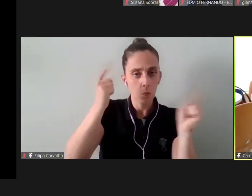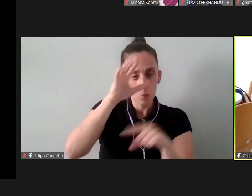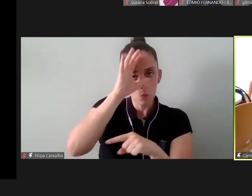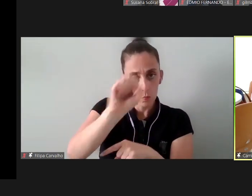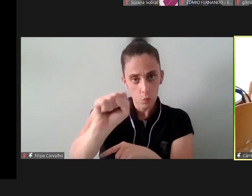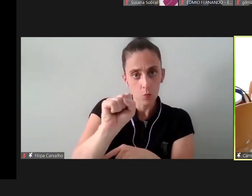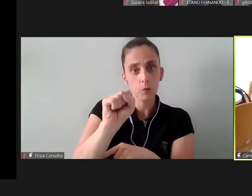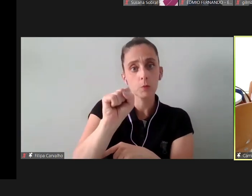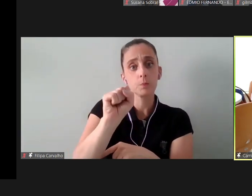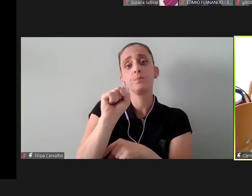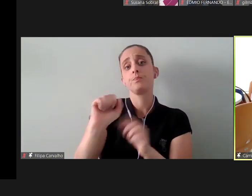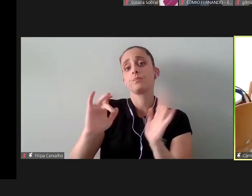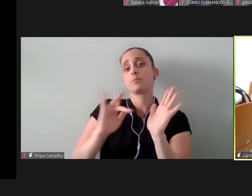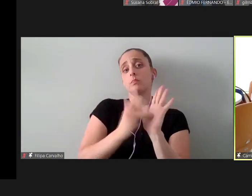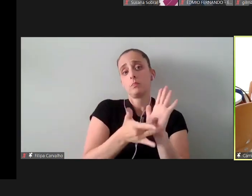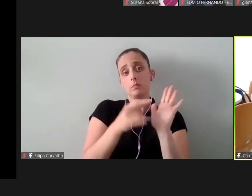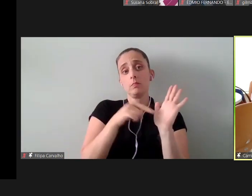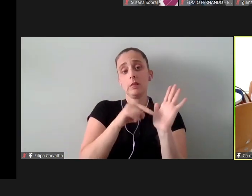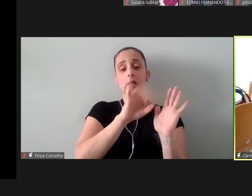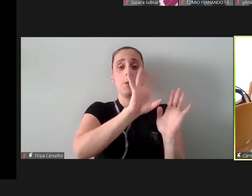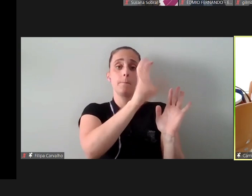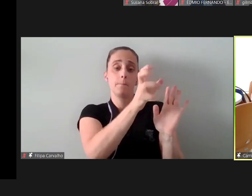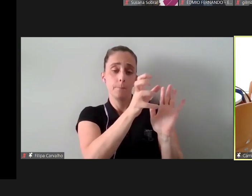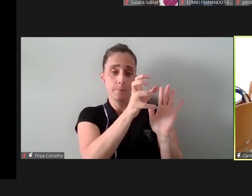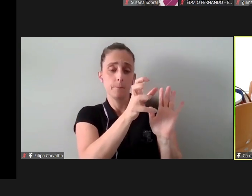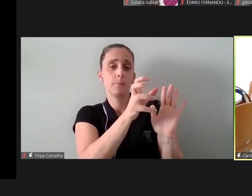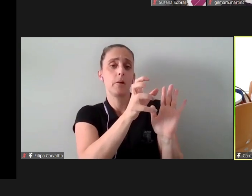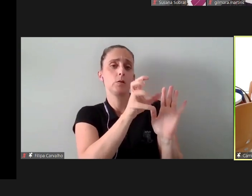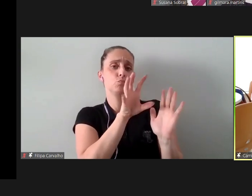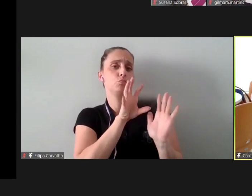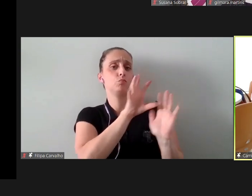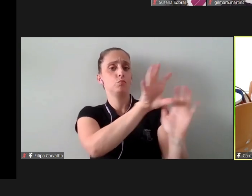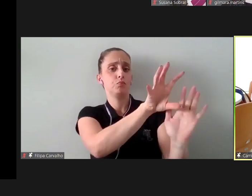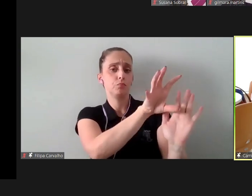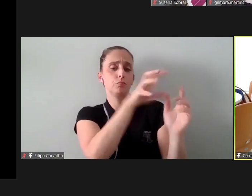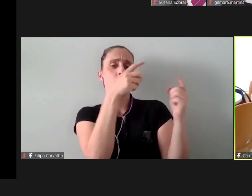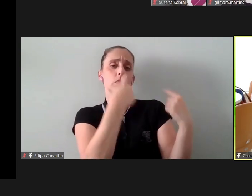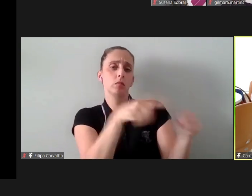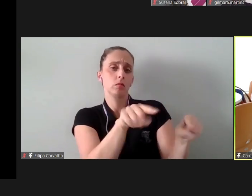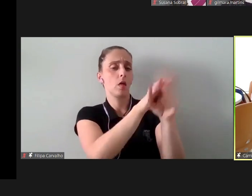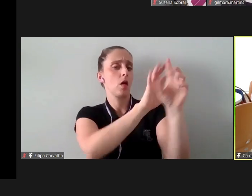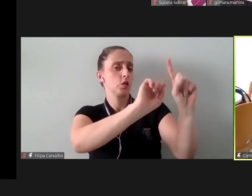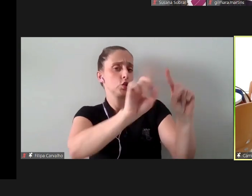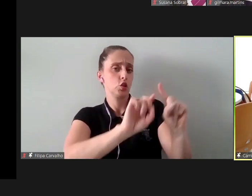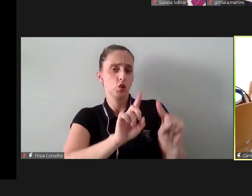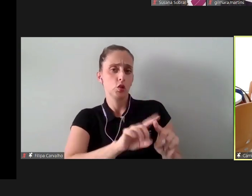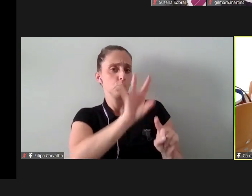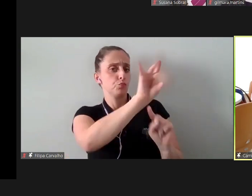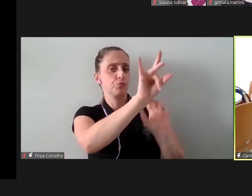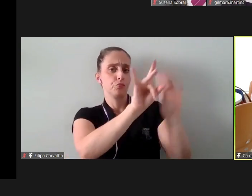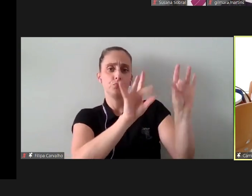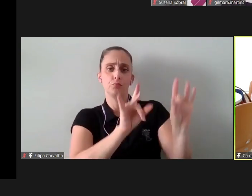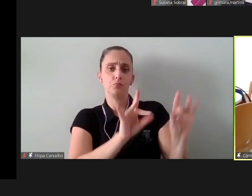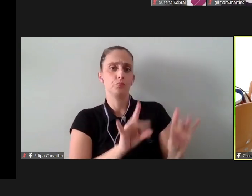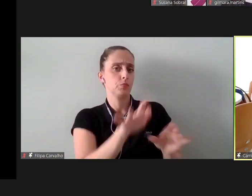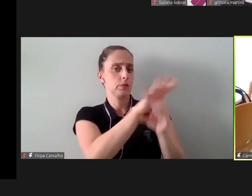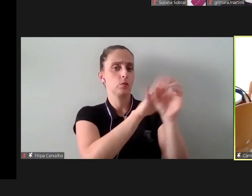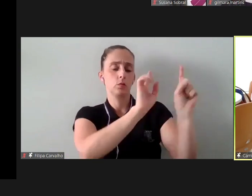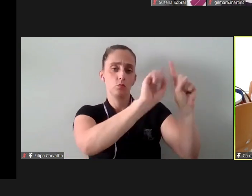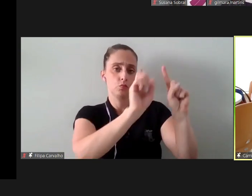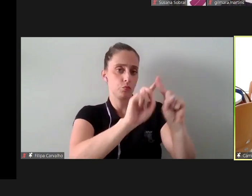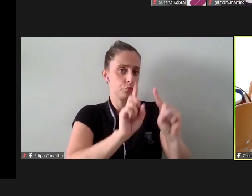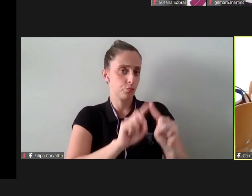subnacionais. O Brasil é um país continental, com realidades regionais distintas e um